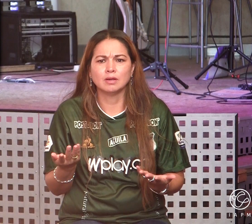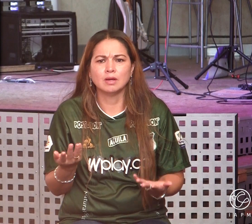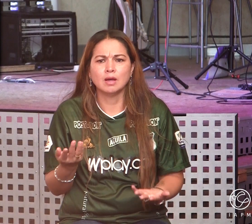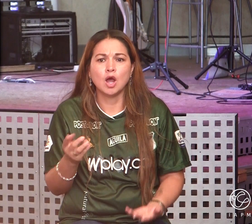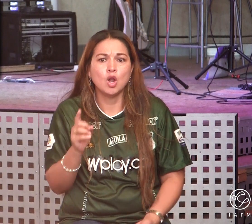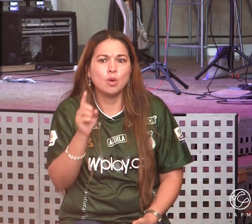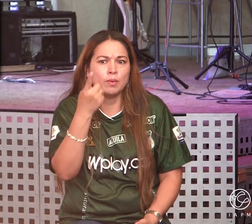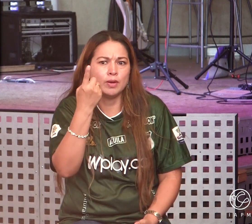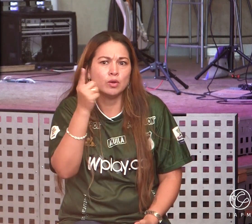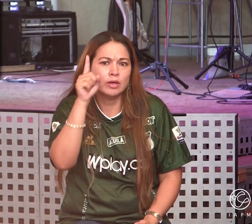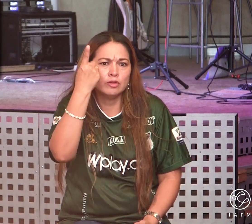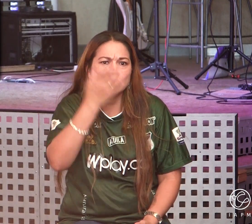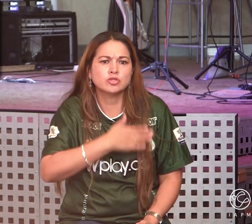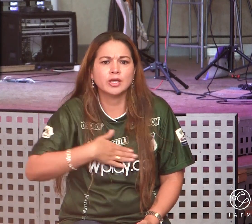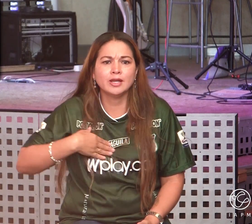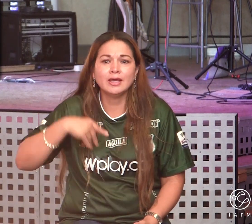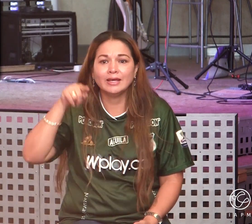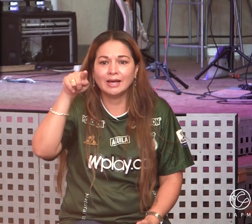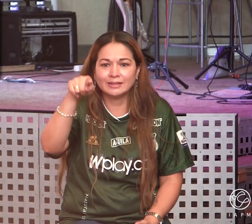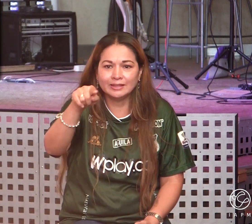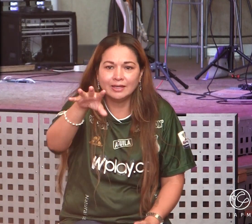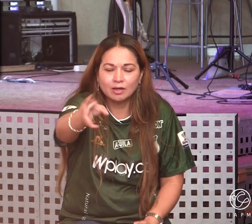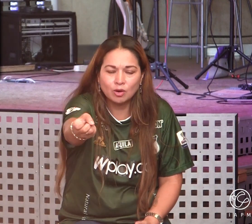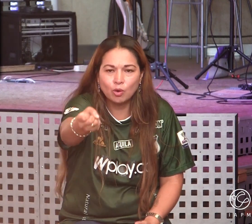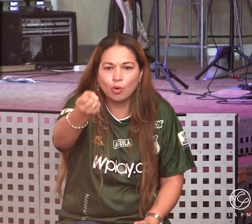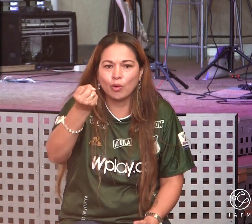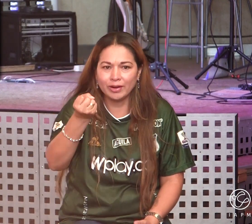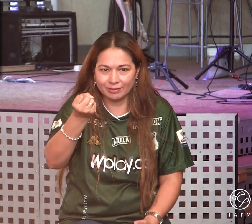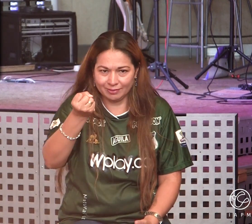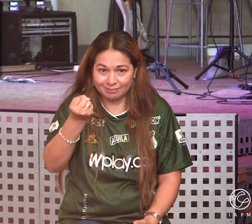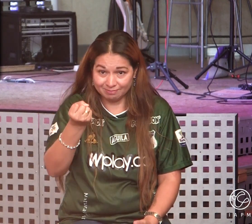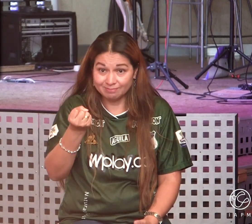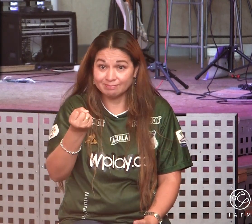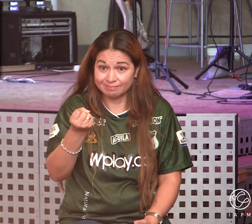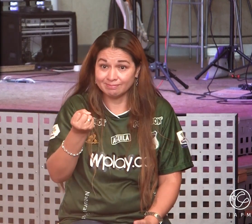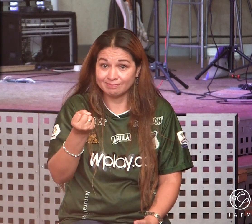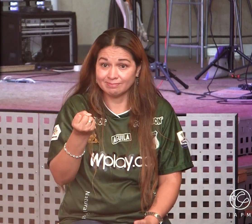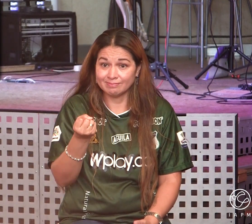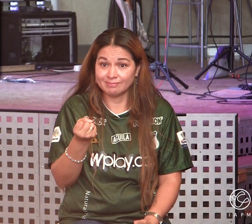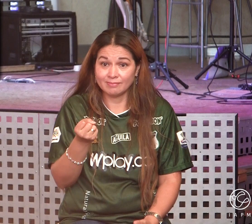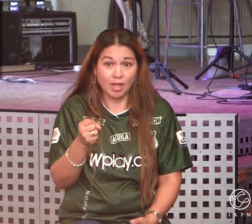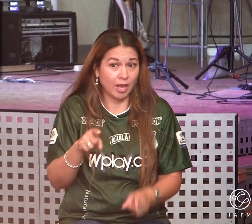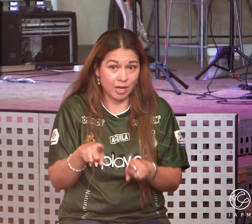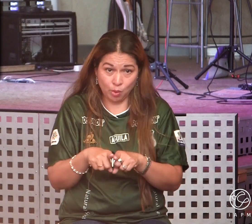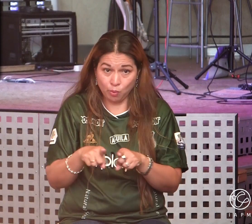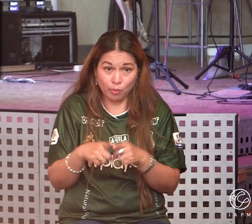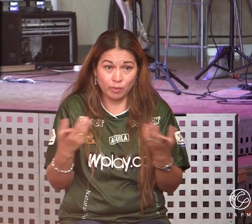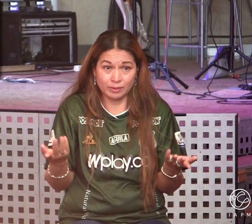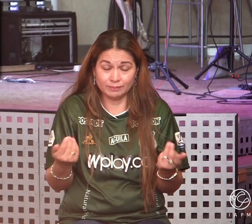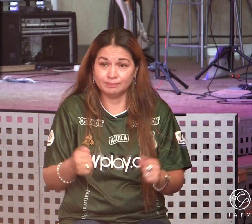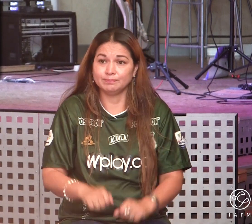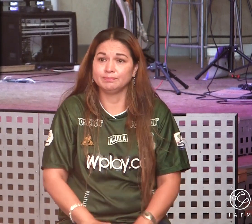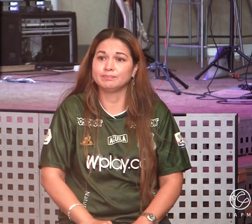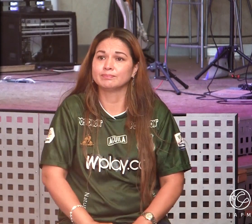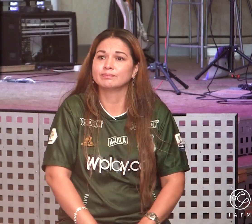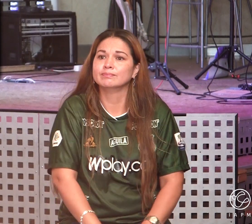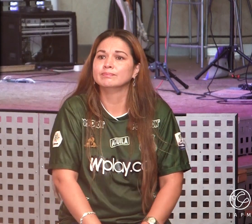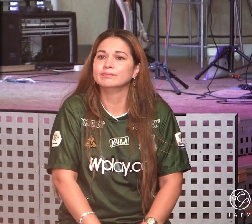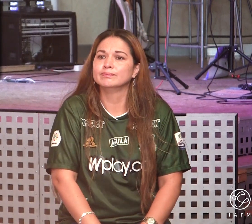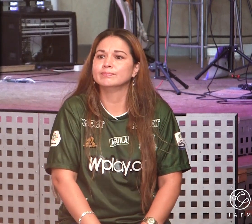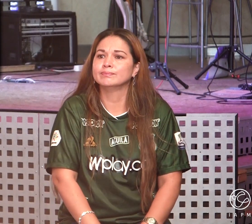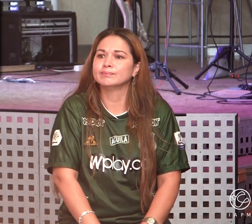cercanía. Creo que Dios de nosotros no está demandando las grandes y buenas acciones. Déjenme contarles una